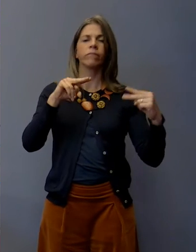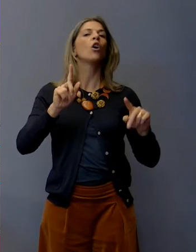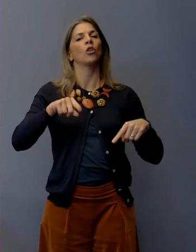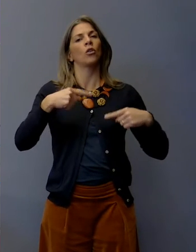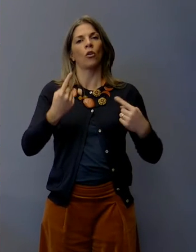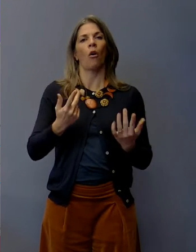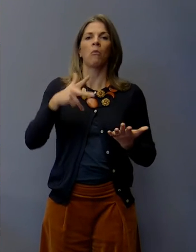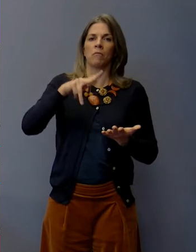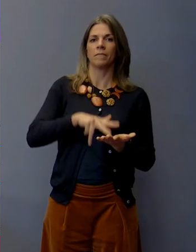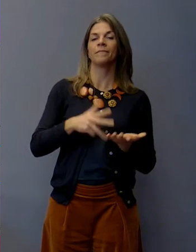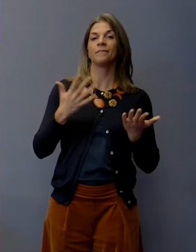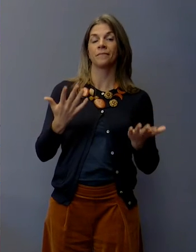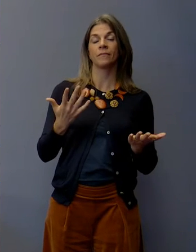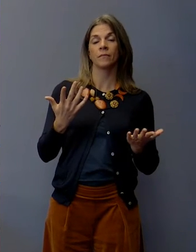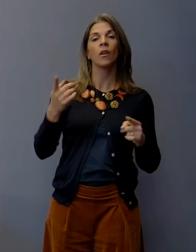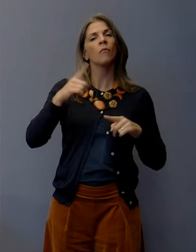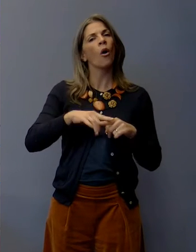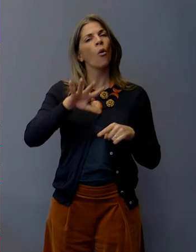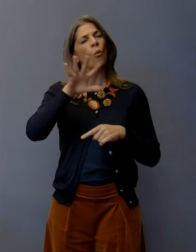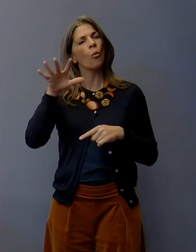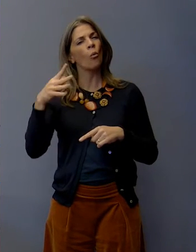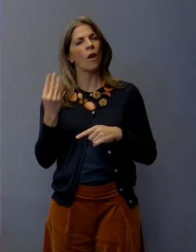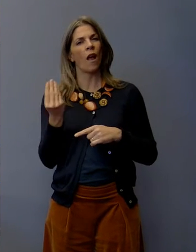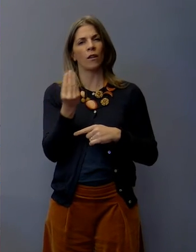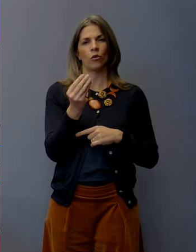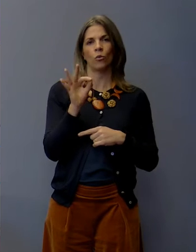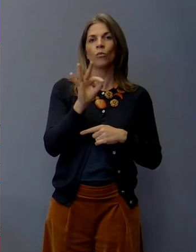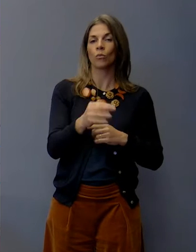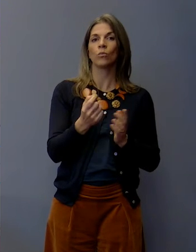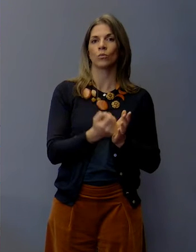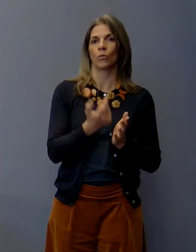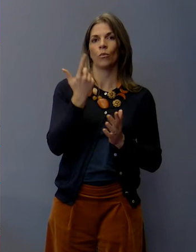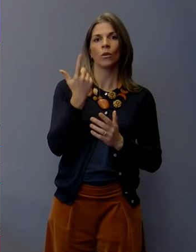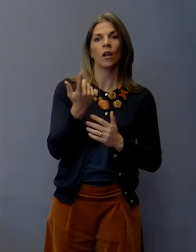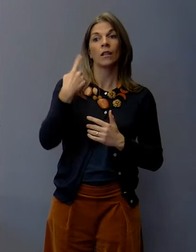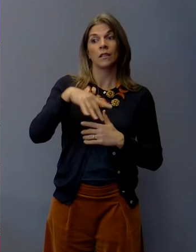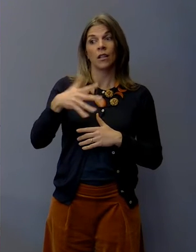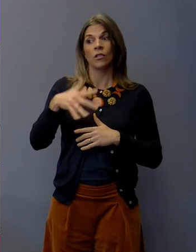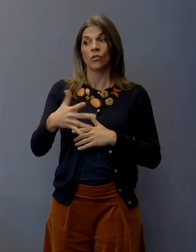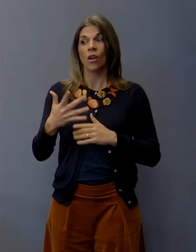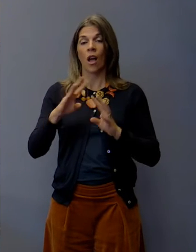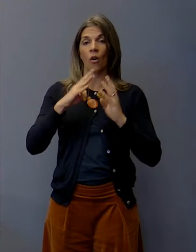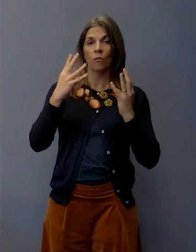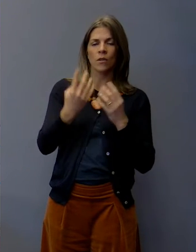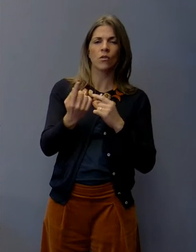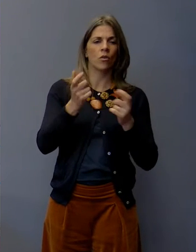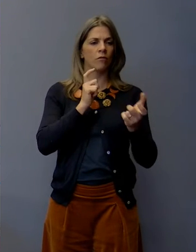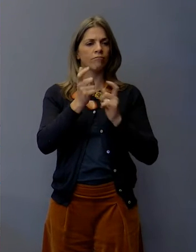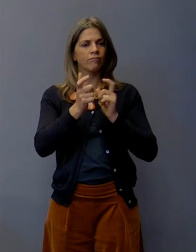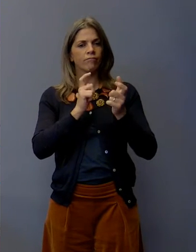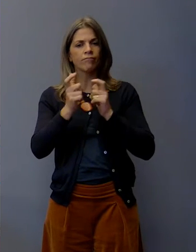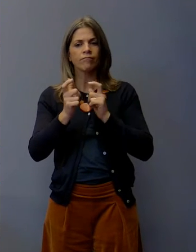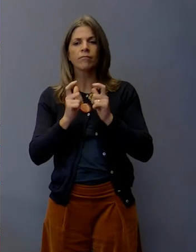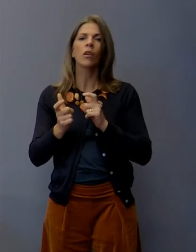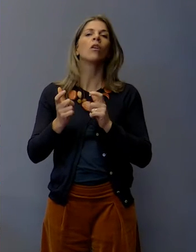importantissimo abbiamo discusso più volte anche in commissione abbiamo discusso anche attraverso gli ordini del giorno collegati al